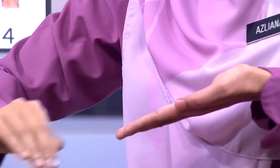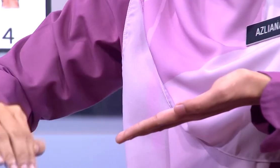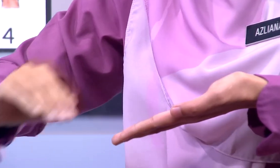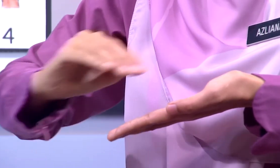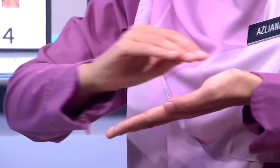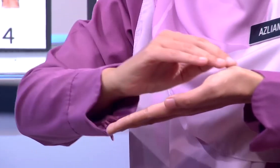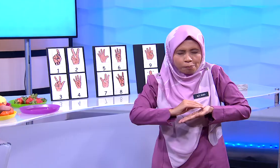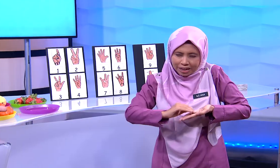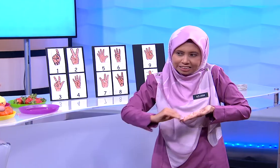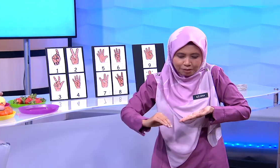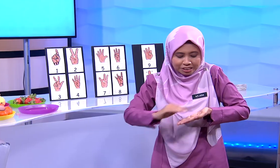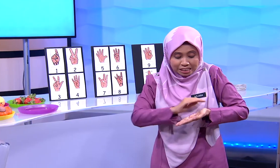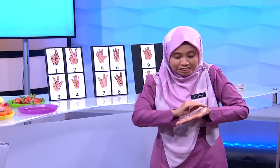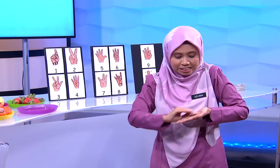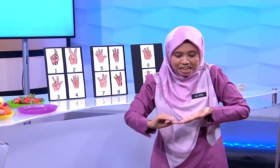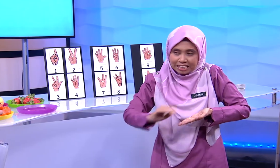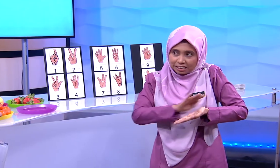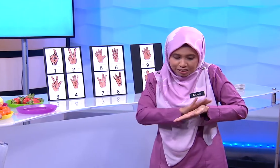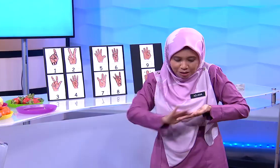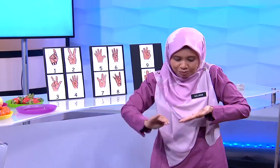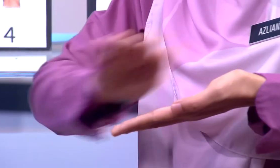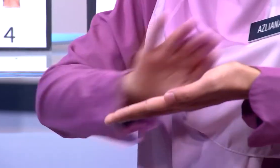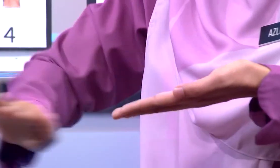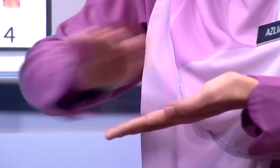macam-macam Faisal macak itu kita keluarkan